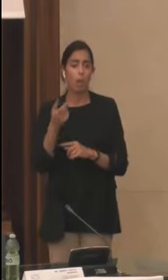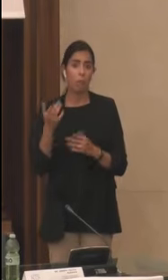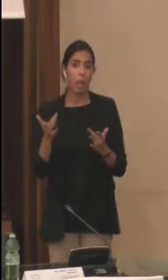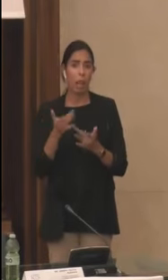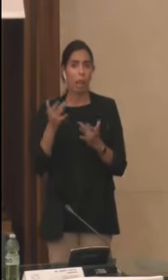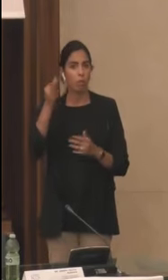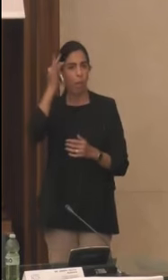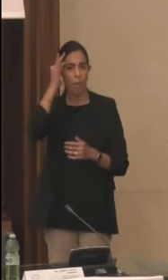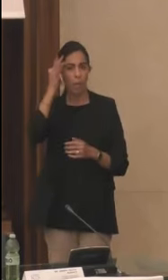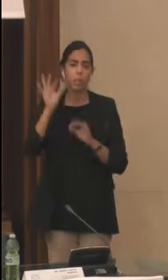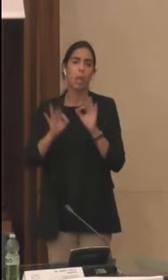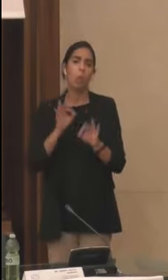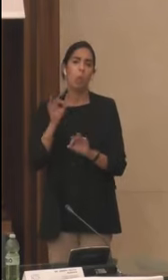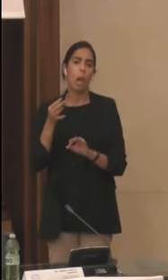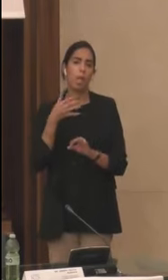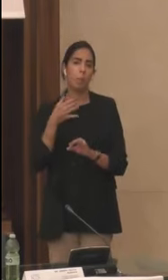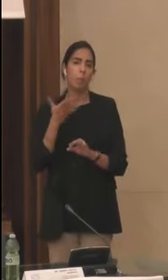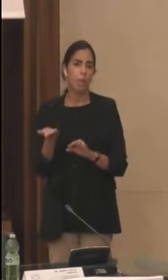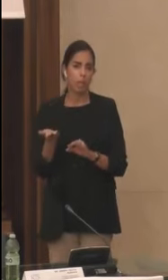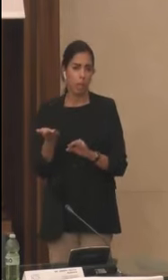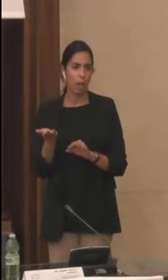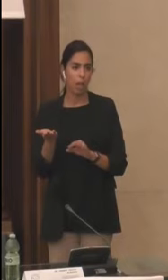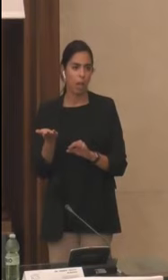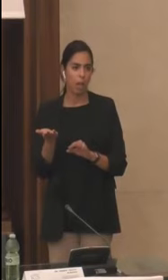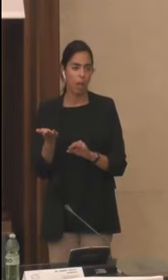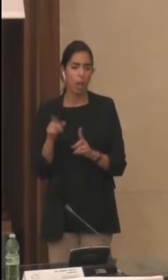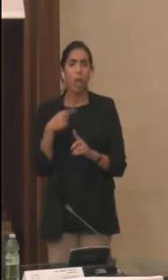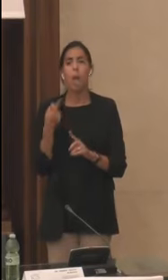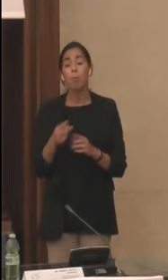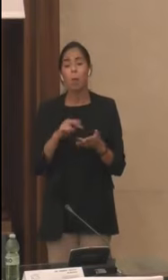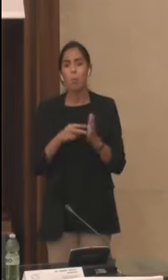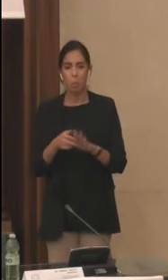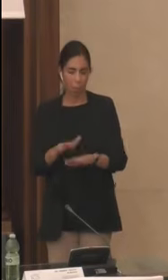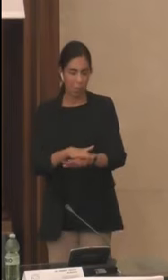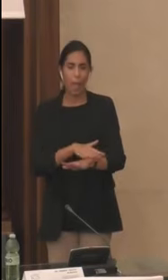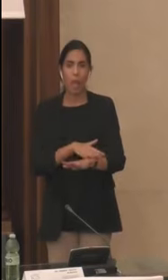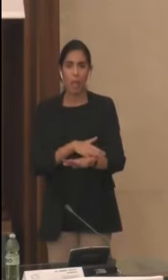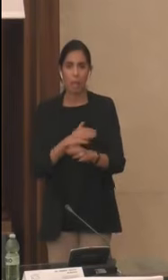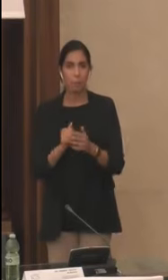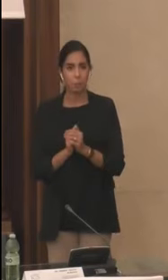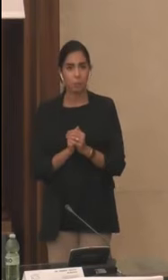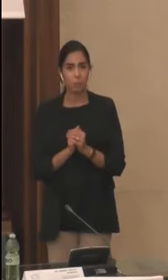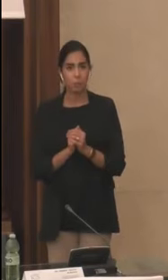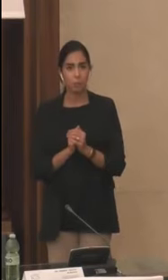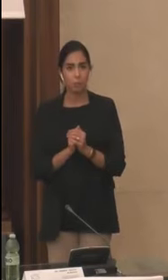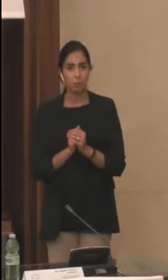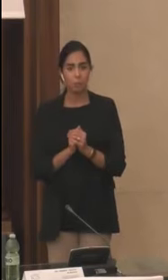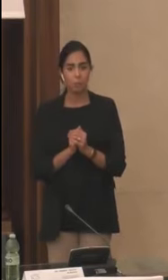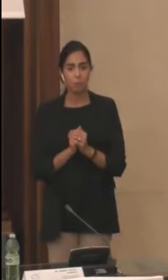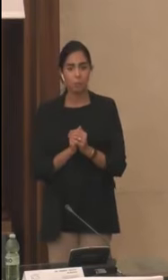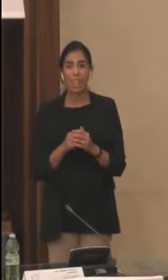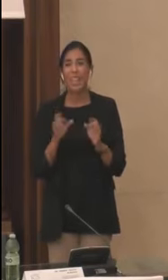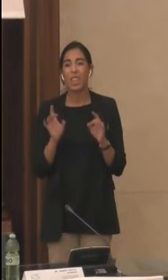antihistamínico. No existe intoxicación. Yo en todas mis conferencias tomo 10 pastillas de ivermectina, ahora me olvidé, no traje, no sé si me